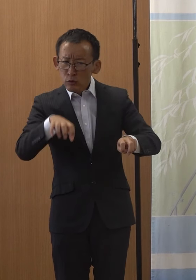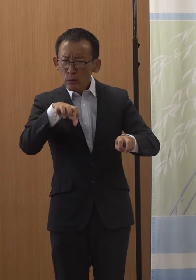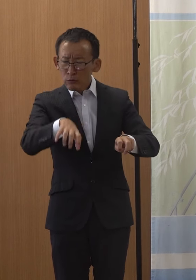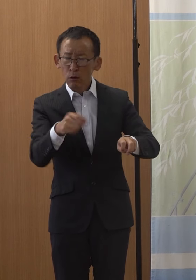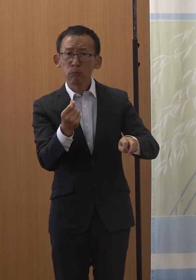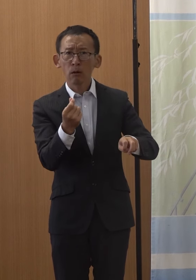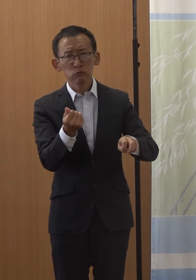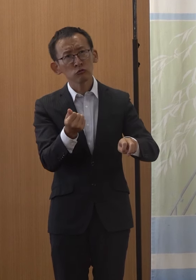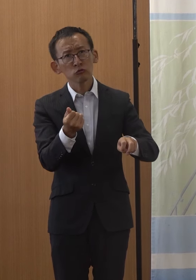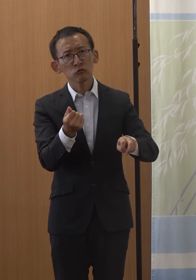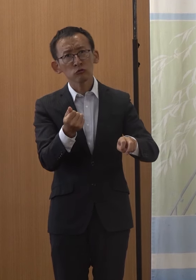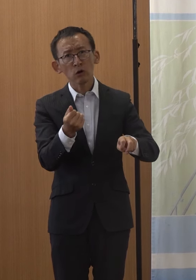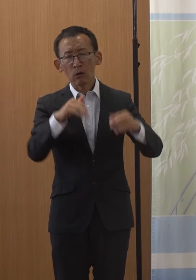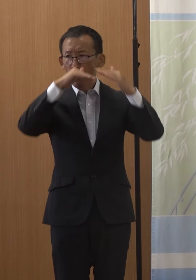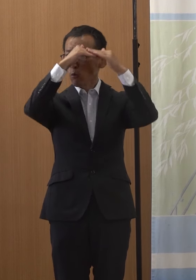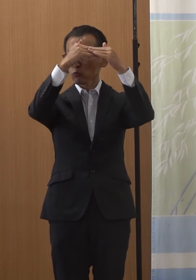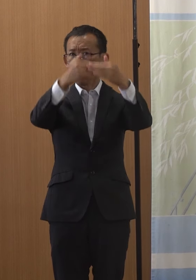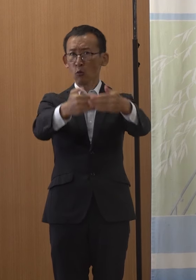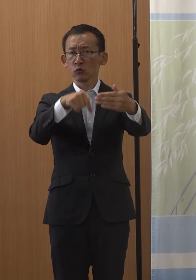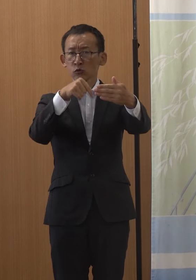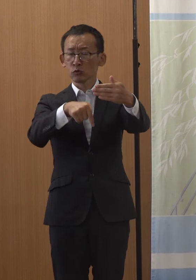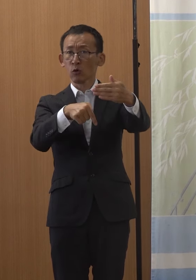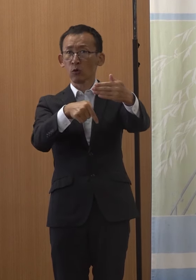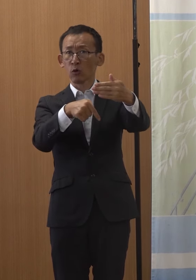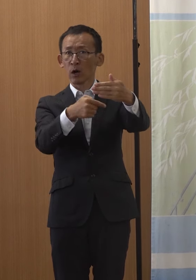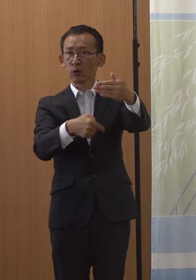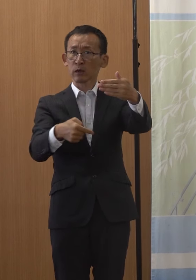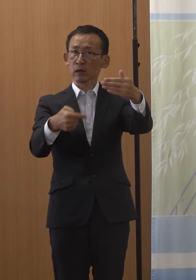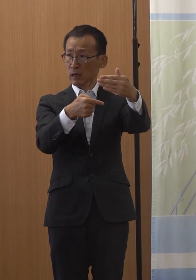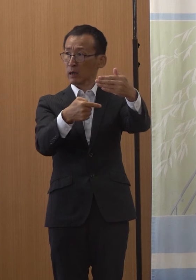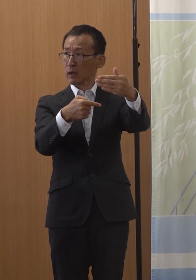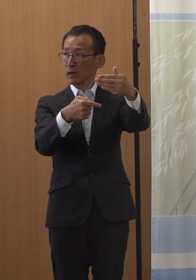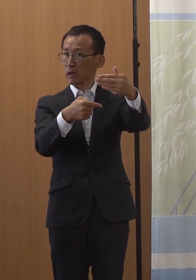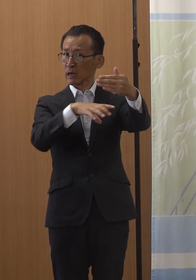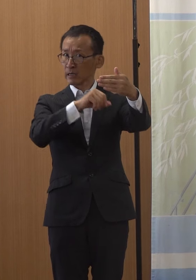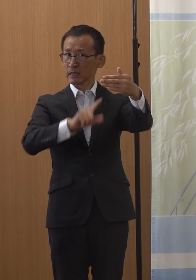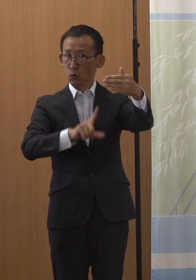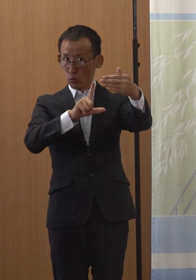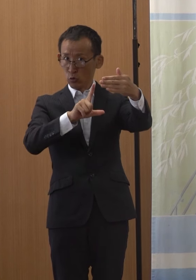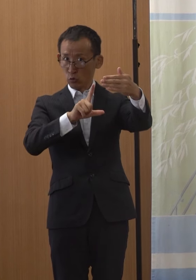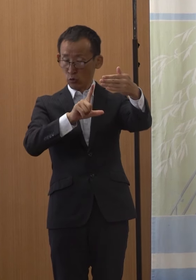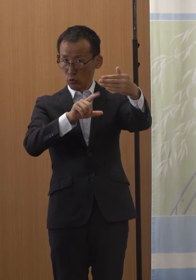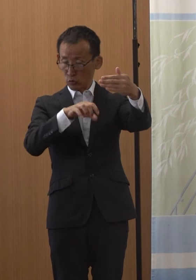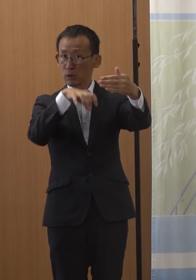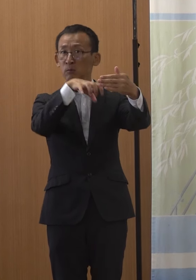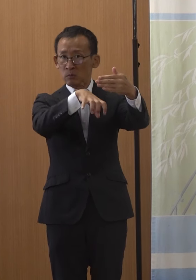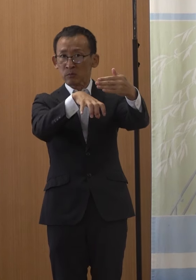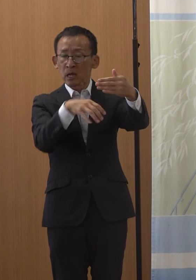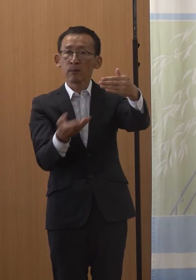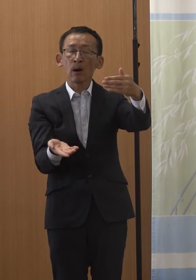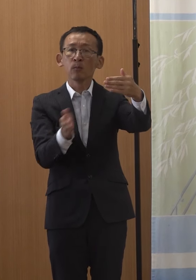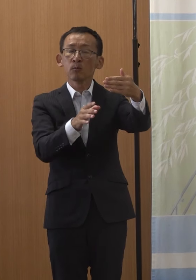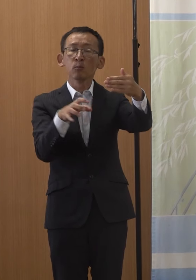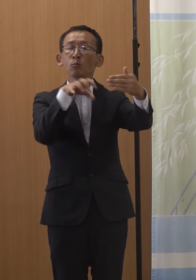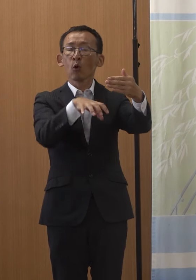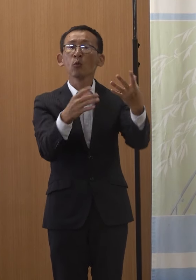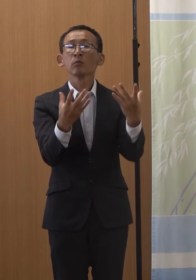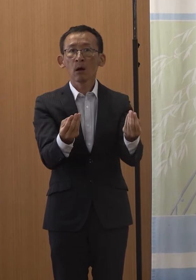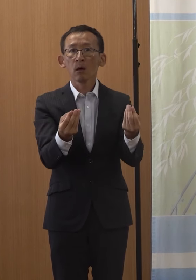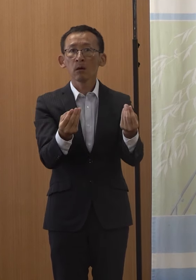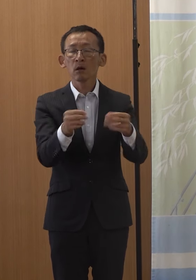ない、まあ、おてなしドームの1階のところに設置しましたね。 はい、地上部です。 地上部の方に設置しましたけど、座る